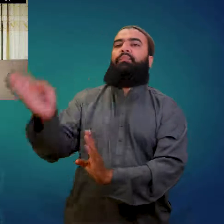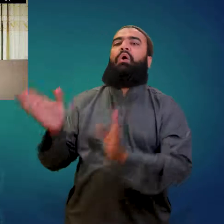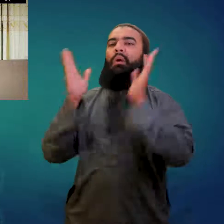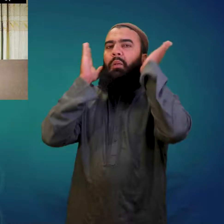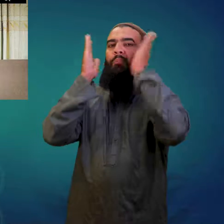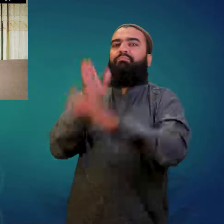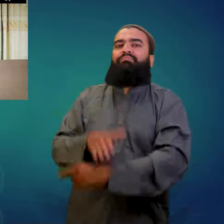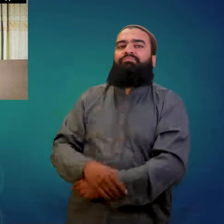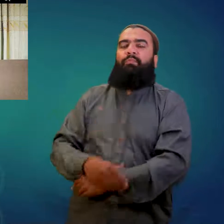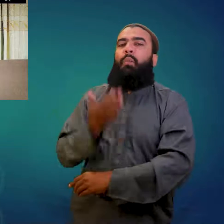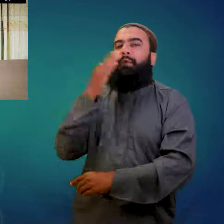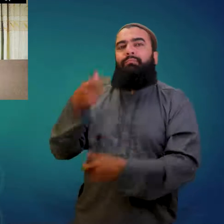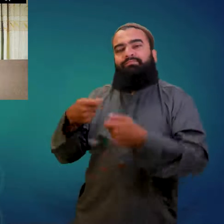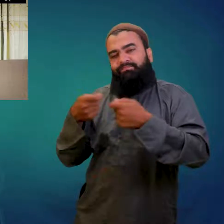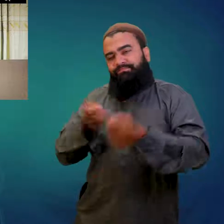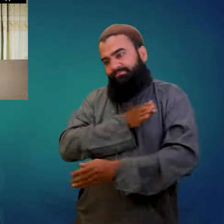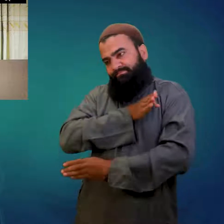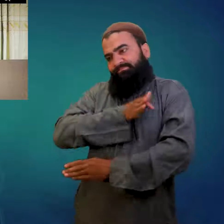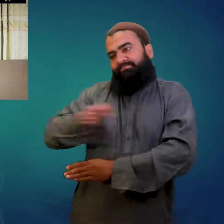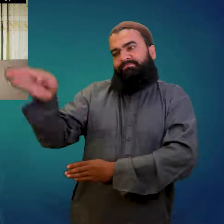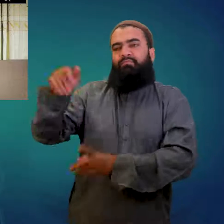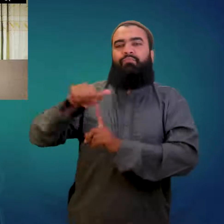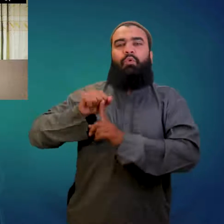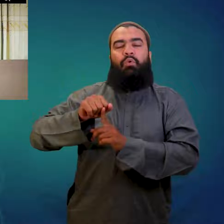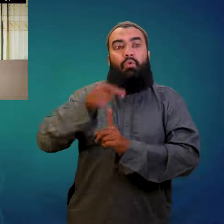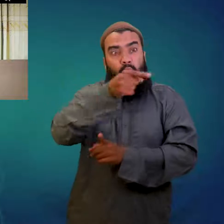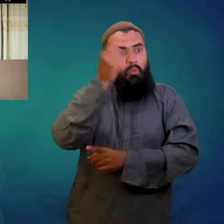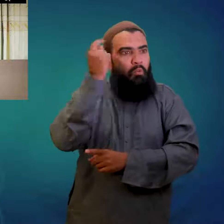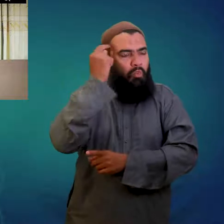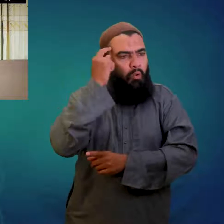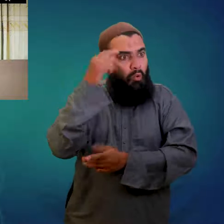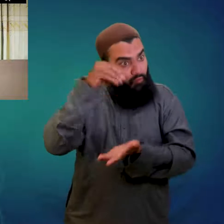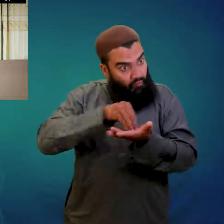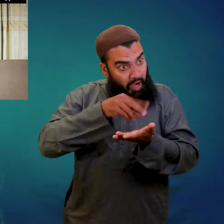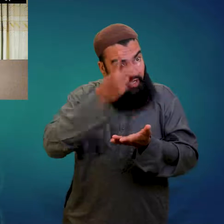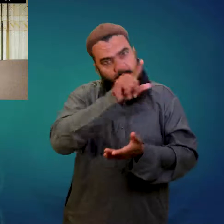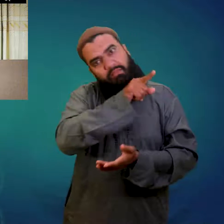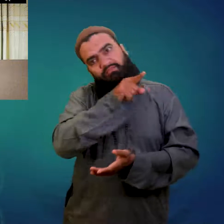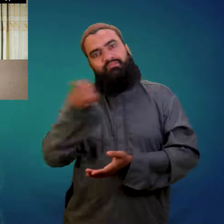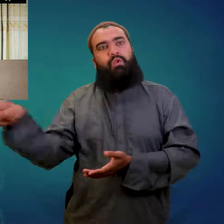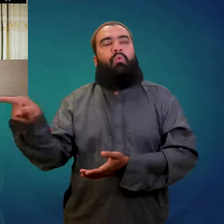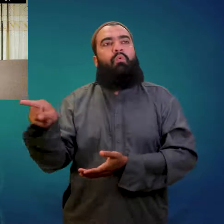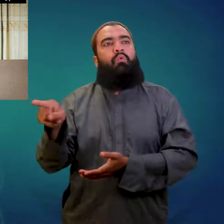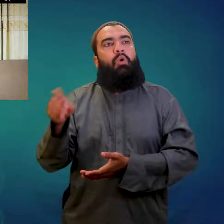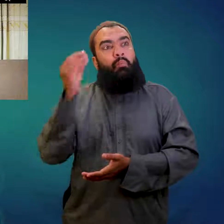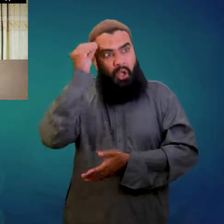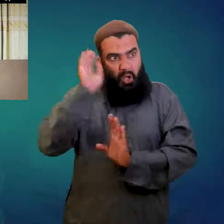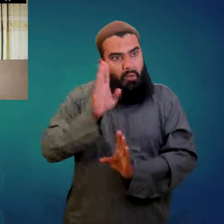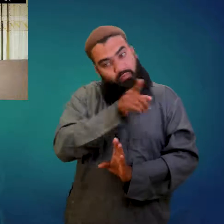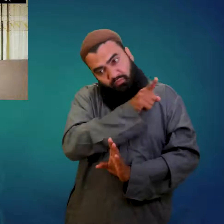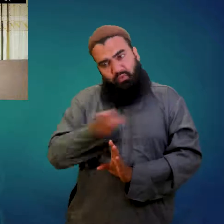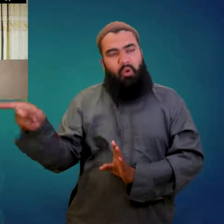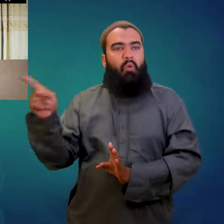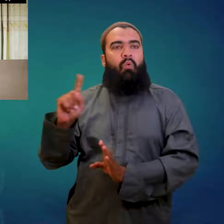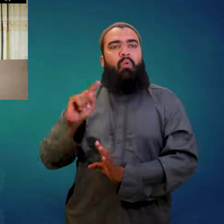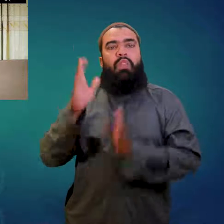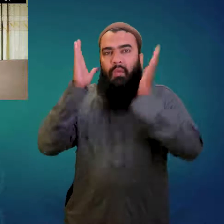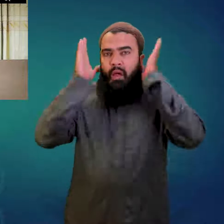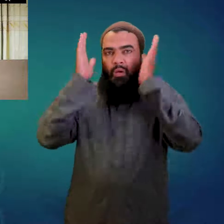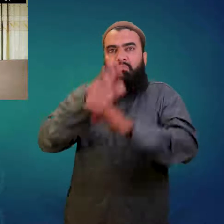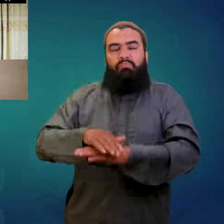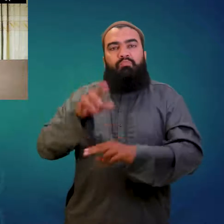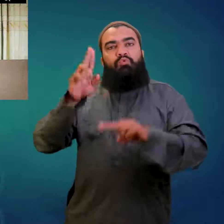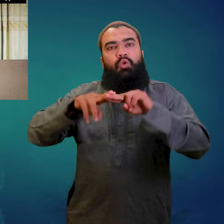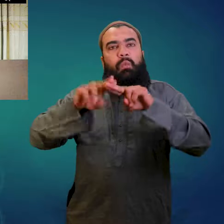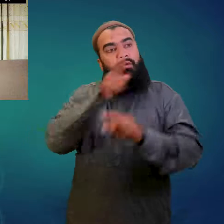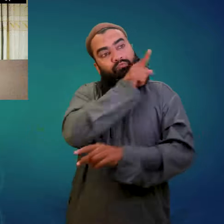اور اللہ کے ذکر کی طرف چلو، یہ تمہارے لیے بہتر ہے اگر تم اس کا علم رکھتے ہو۔ آیت